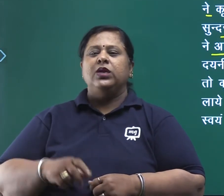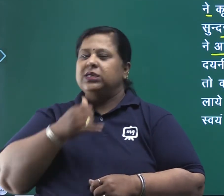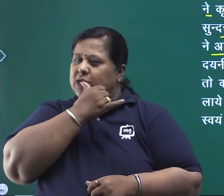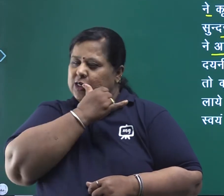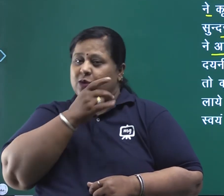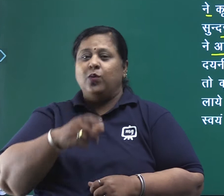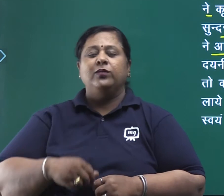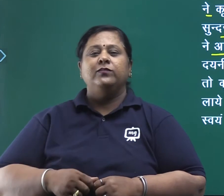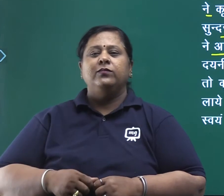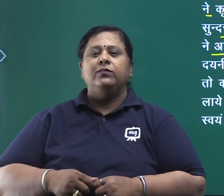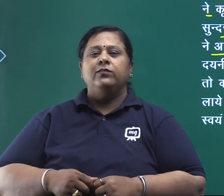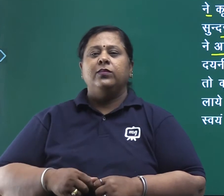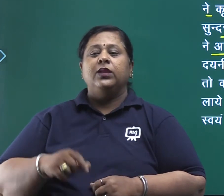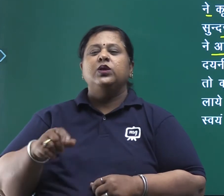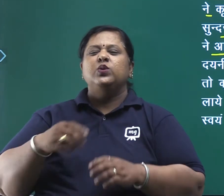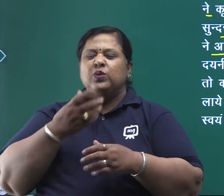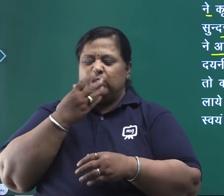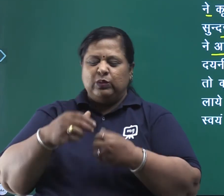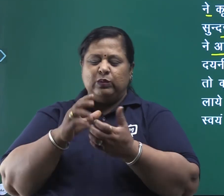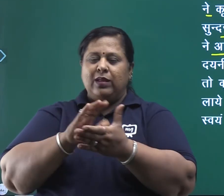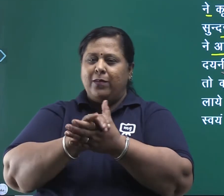कृष्ण को सुदामा की